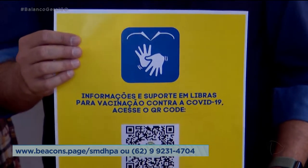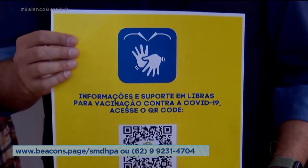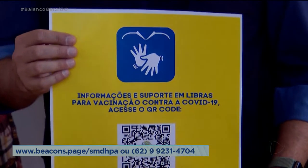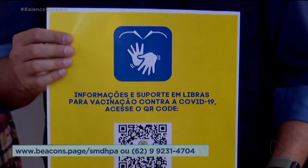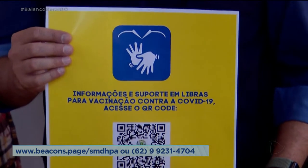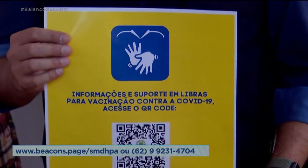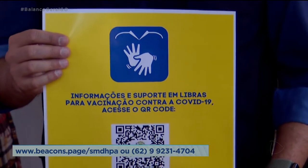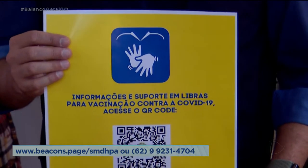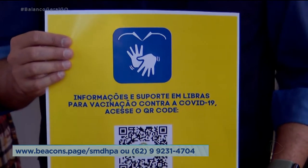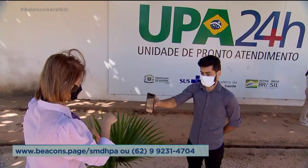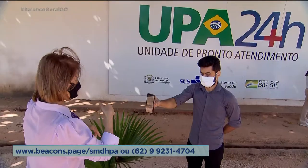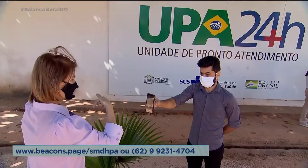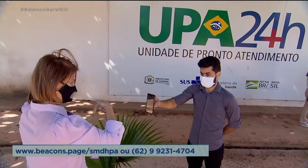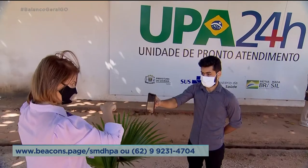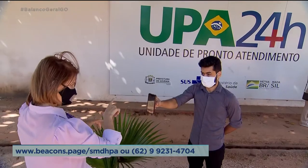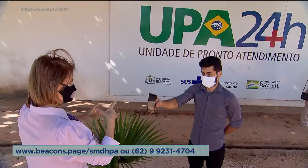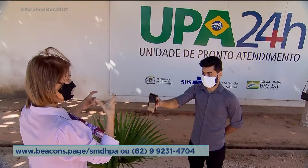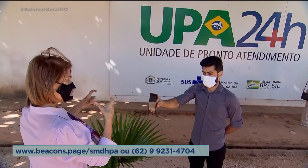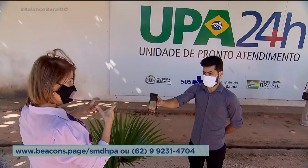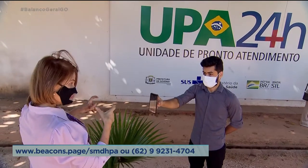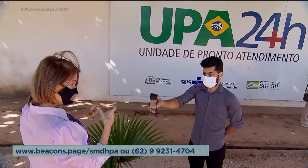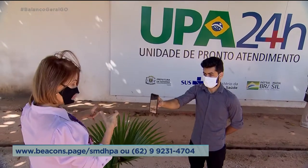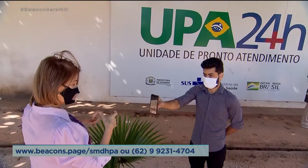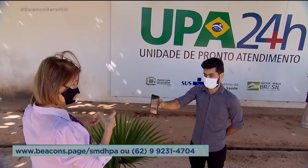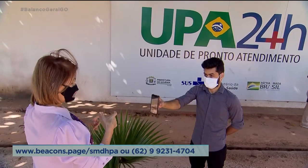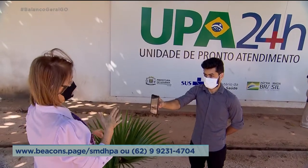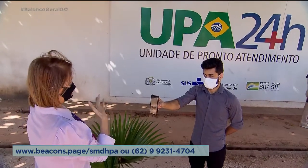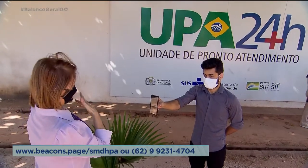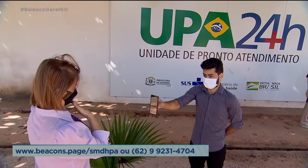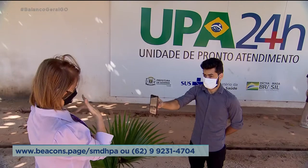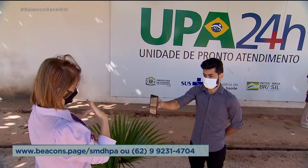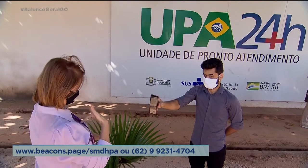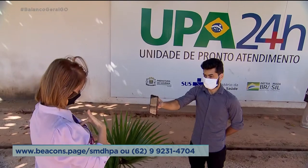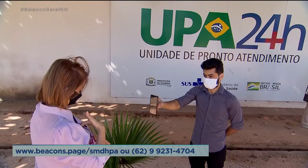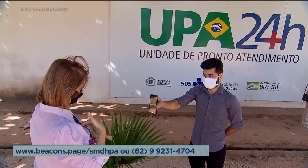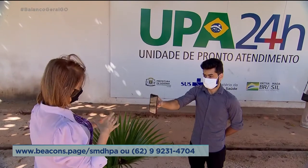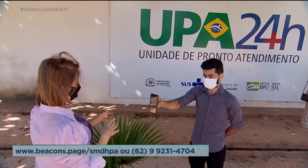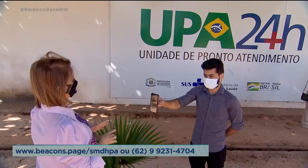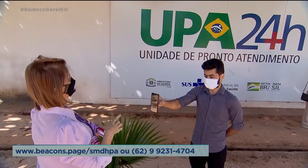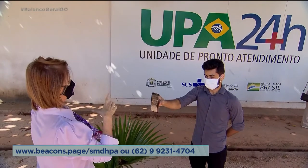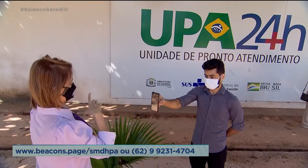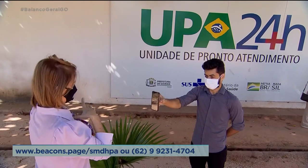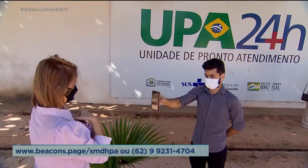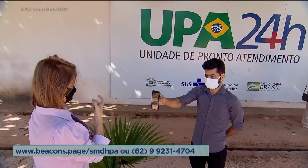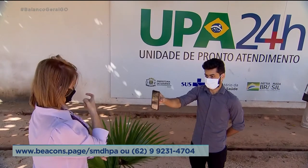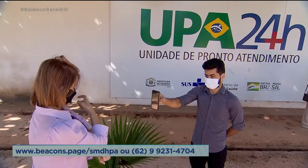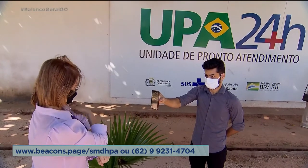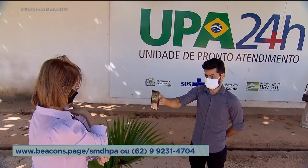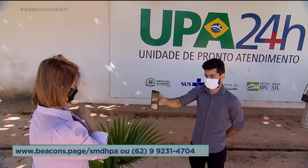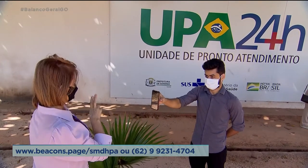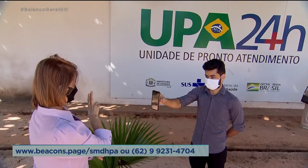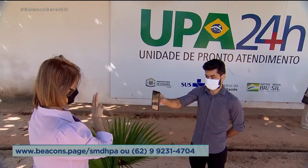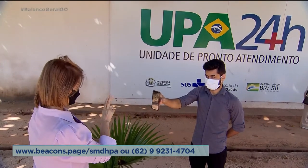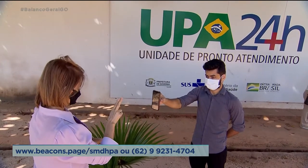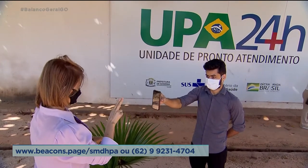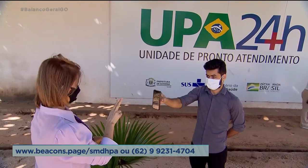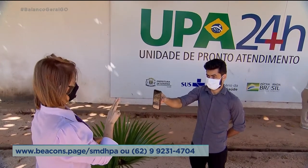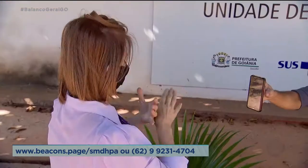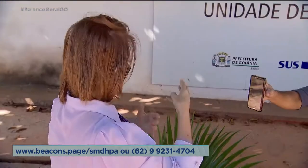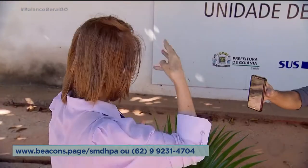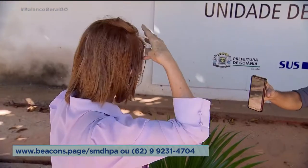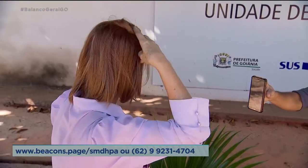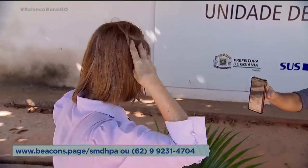das vezes, de forma virtual. Basta acessar esse QR Code disponível no site ou fazer a solicitação pelo